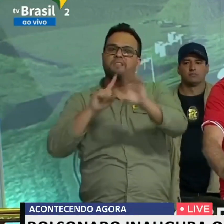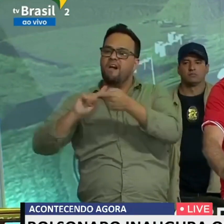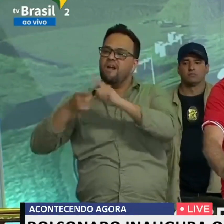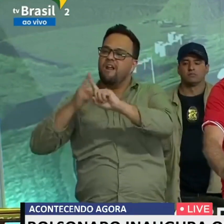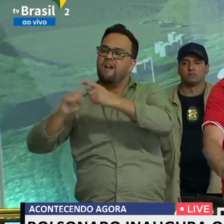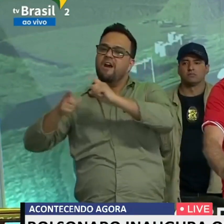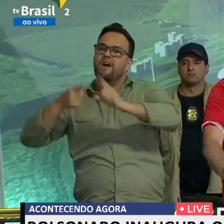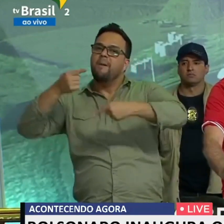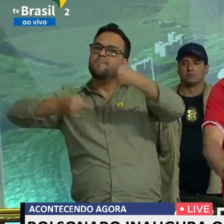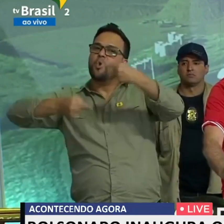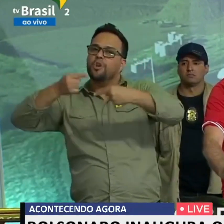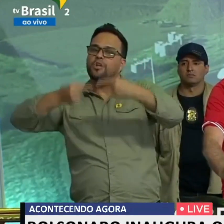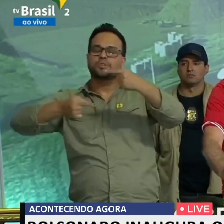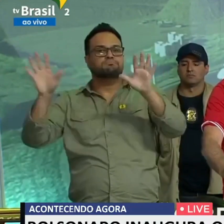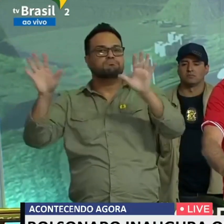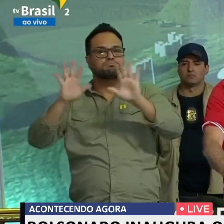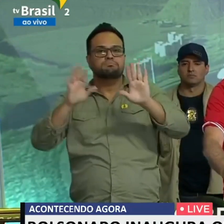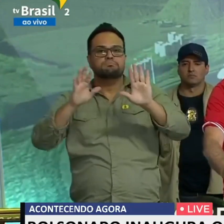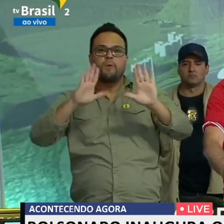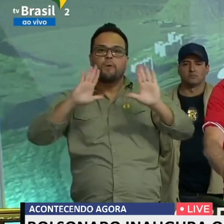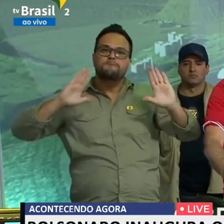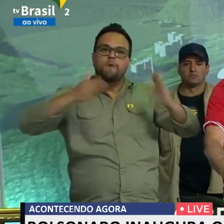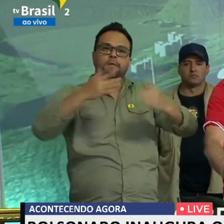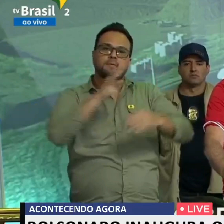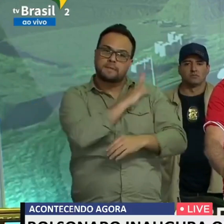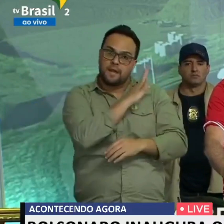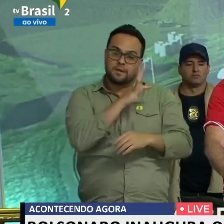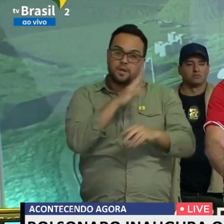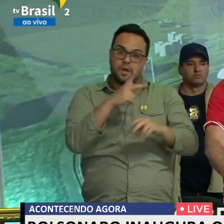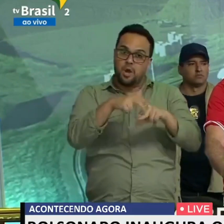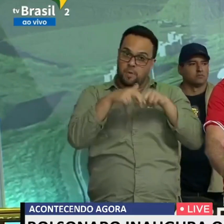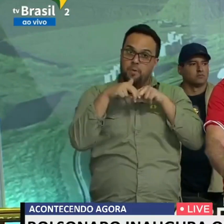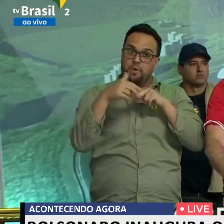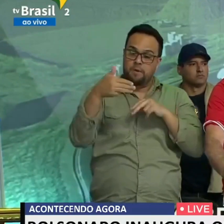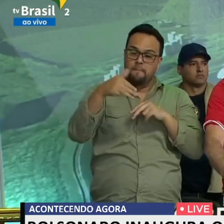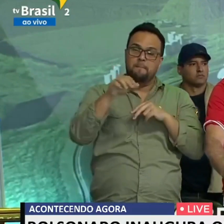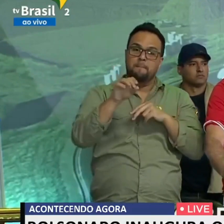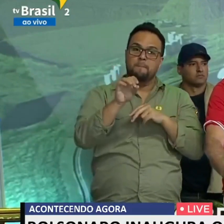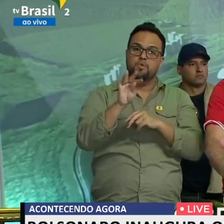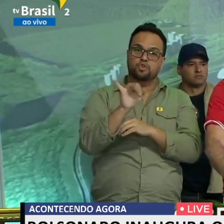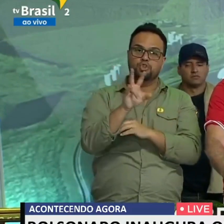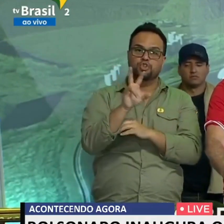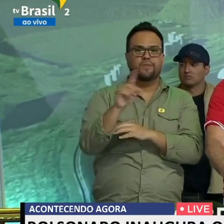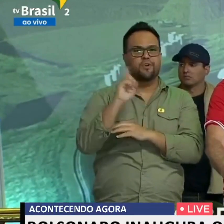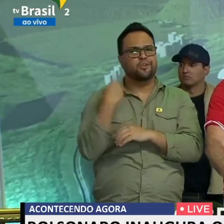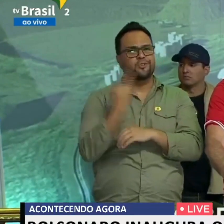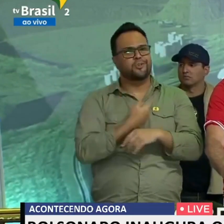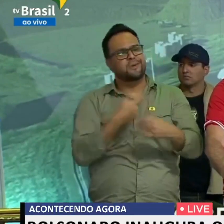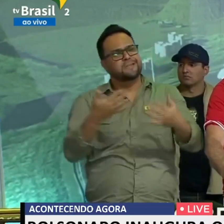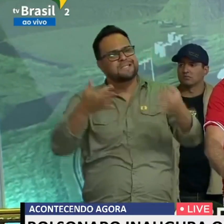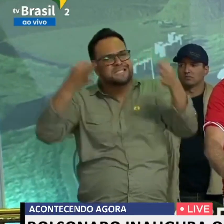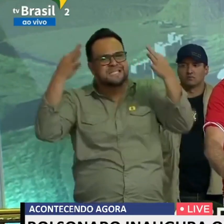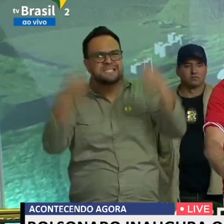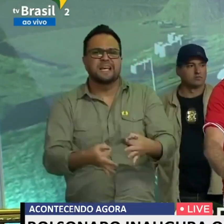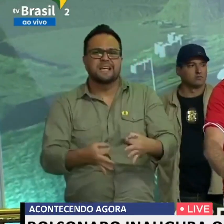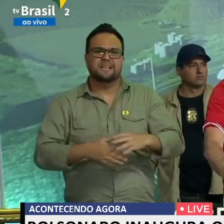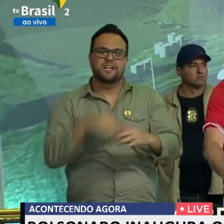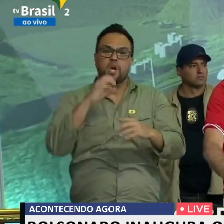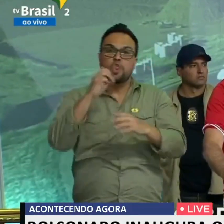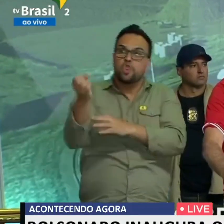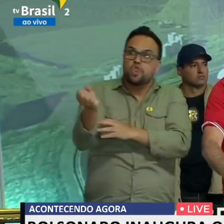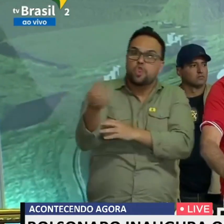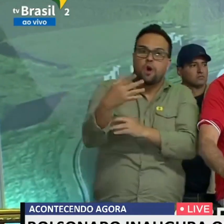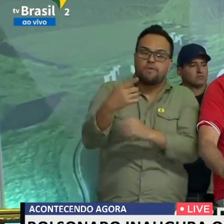é motivo de nós termos a certeza que uma nova